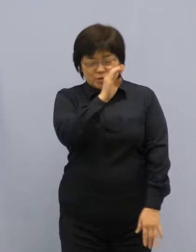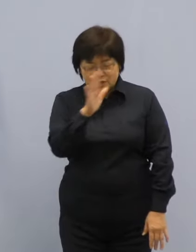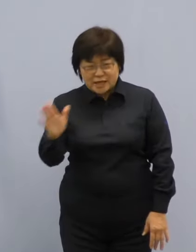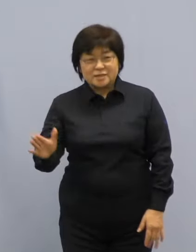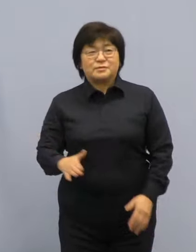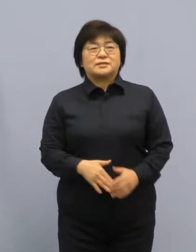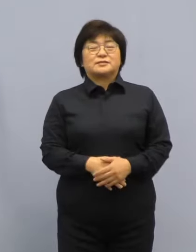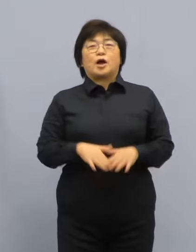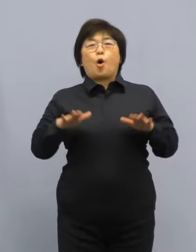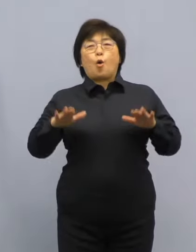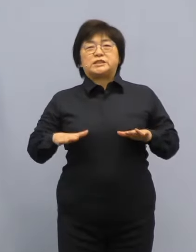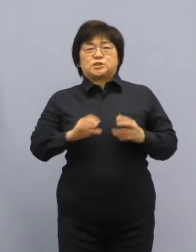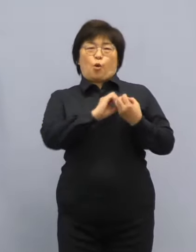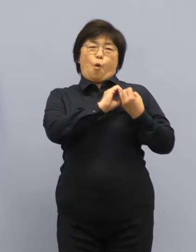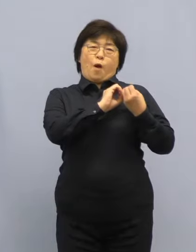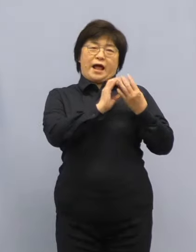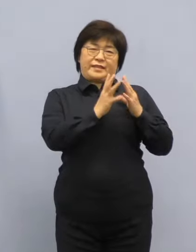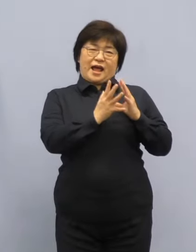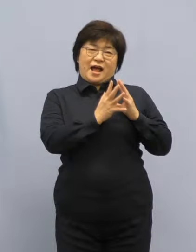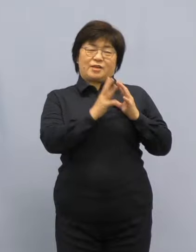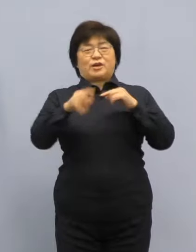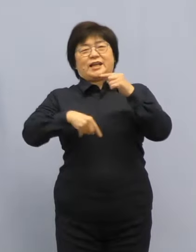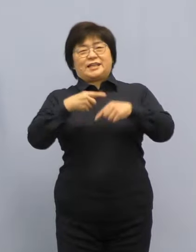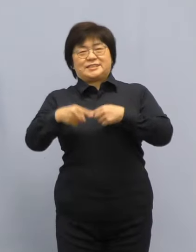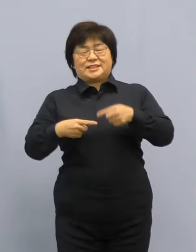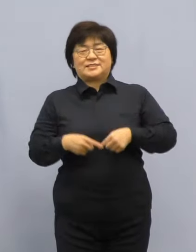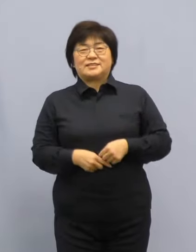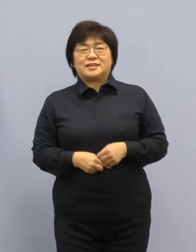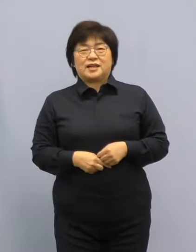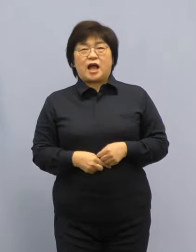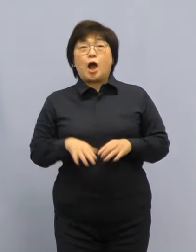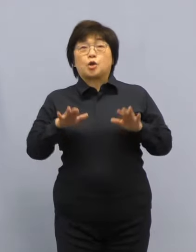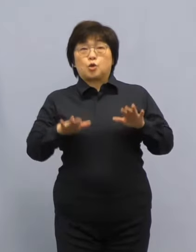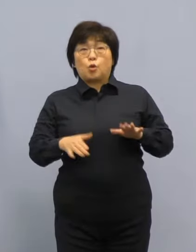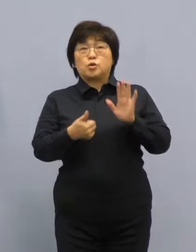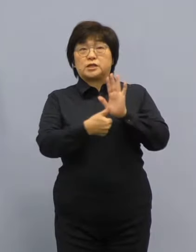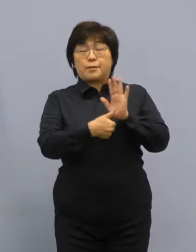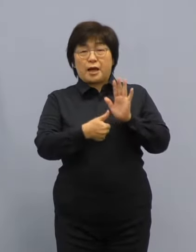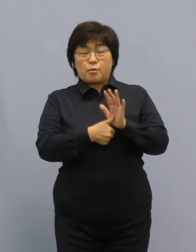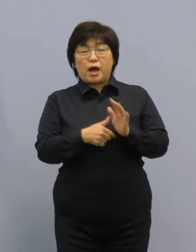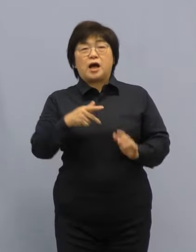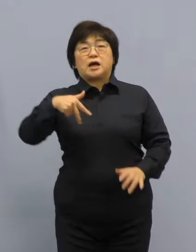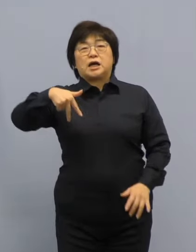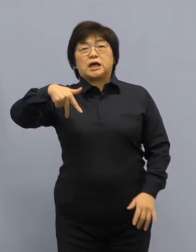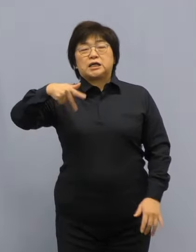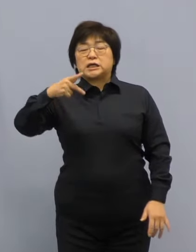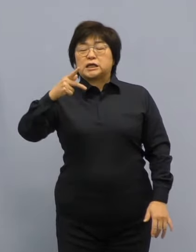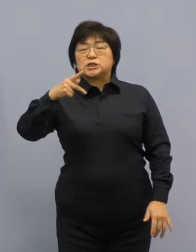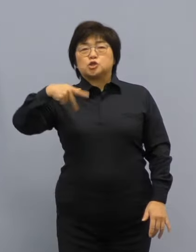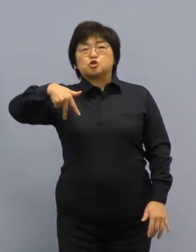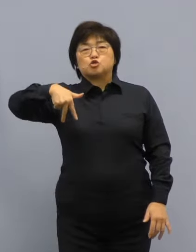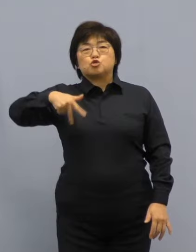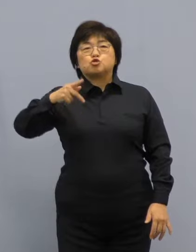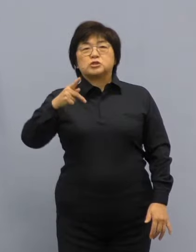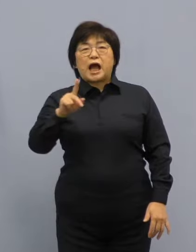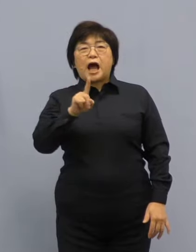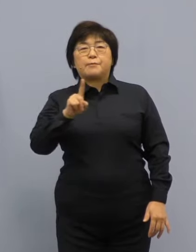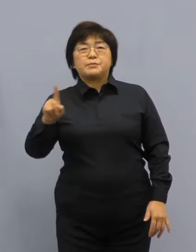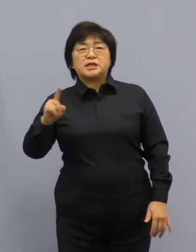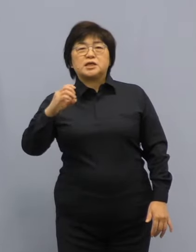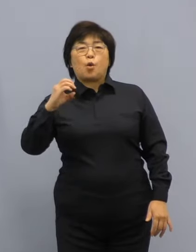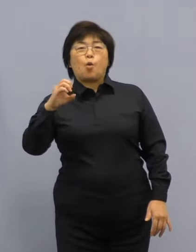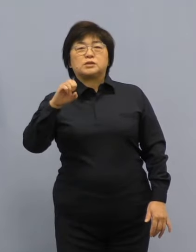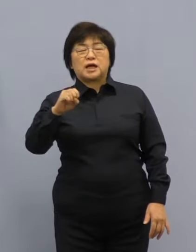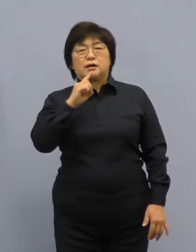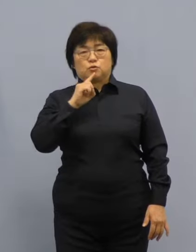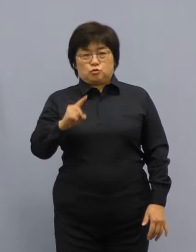。本日のお花のお話でございます。今日はスカビオサというお花でございます。雲仙市の生産